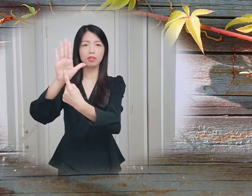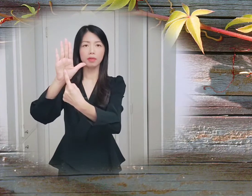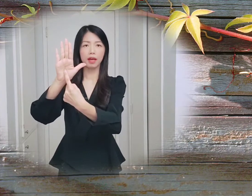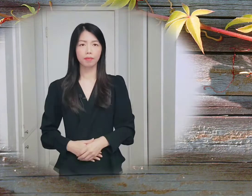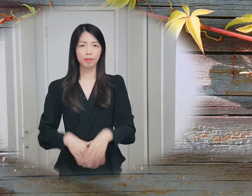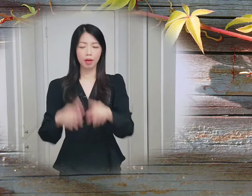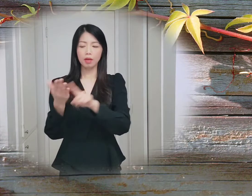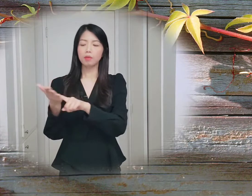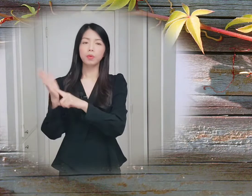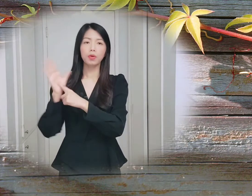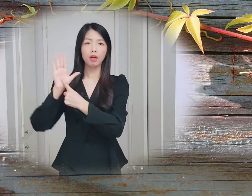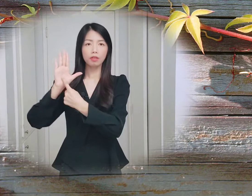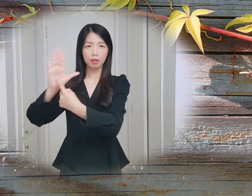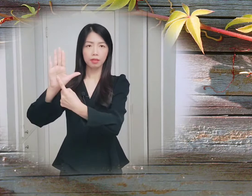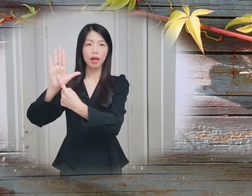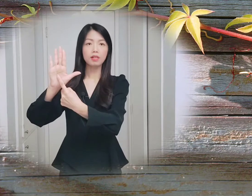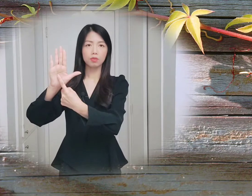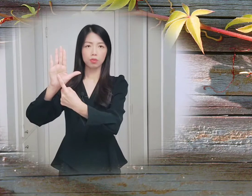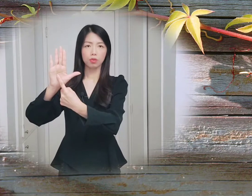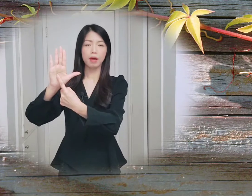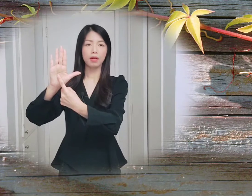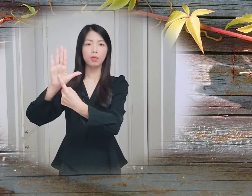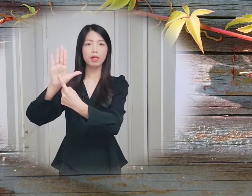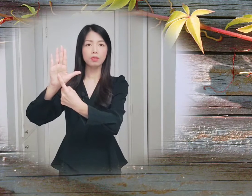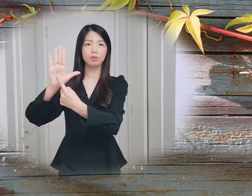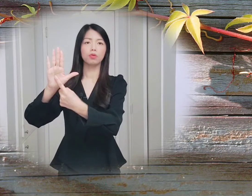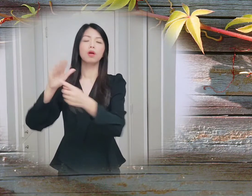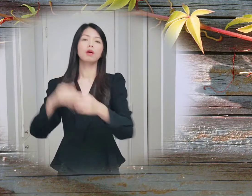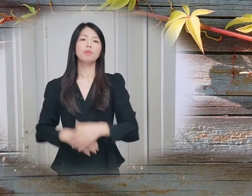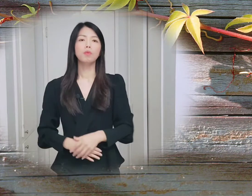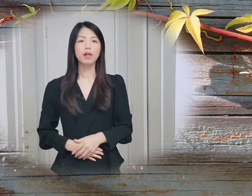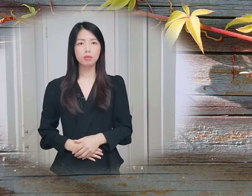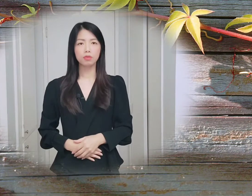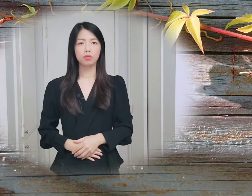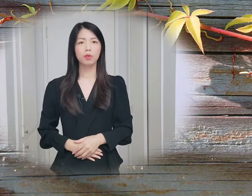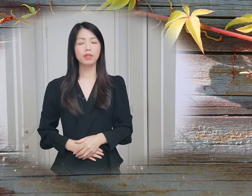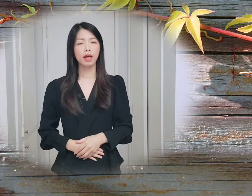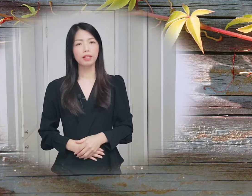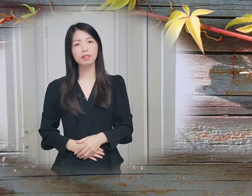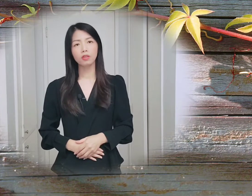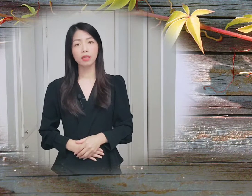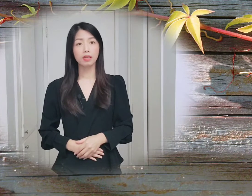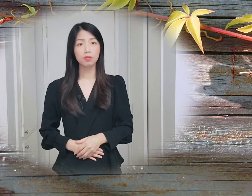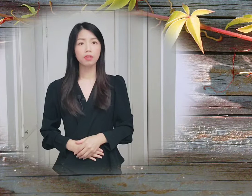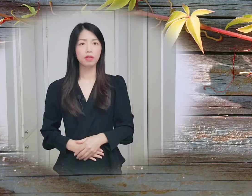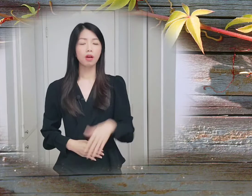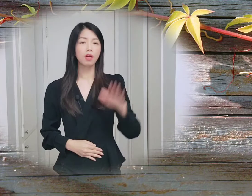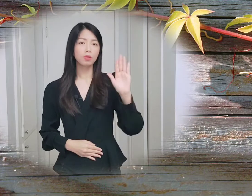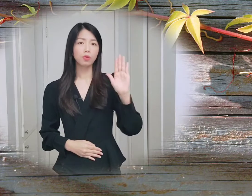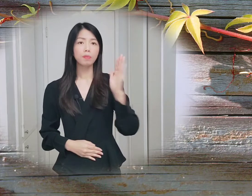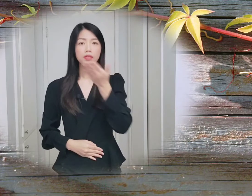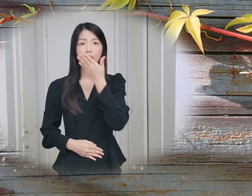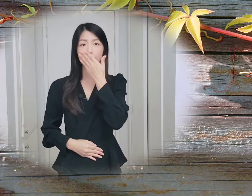이런 뜻입니다. 표현할 수, 말로 할 수, 뭐뭐 할 수라고 하는 가능성을 나타내는